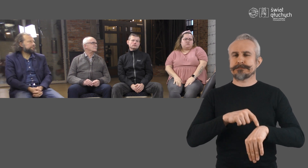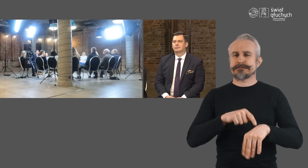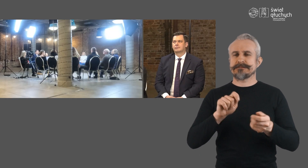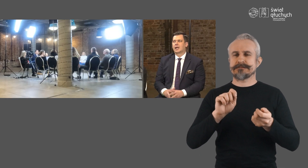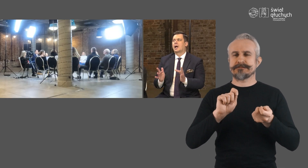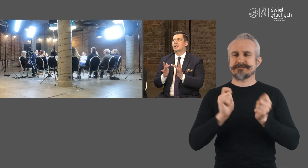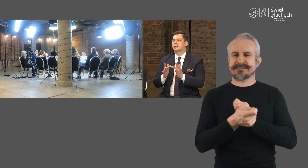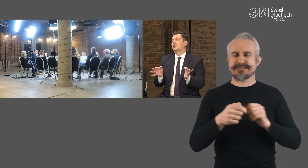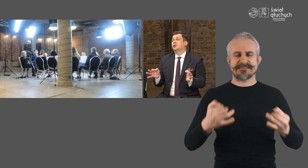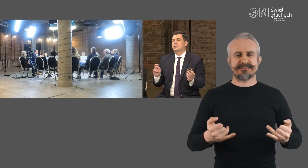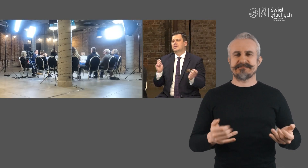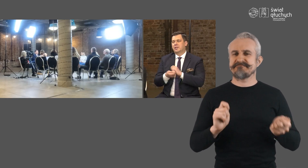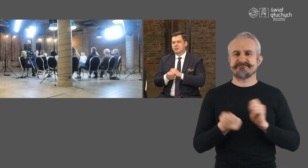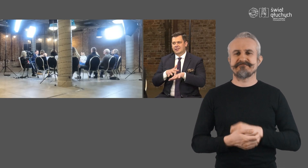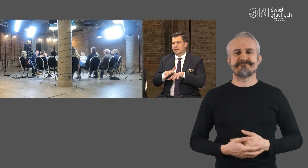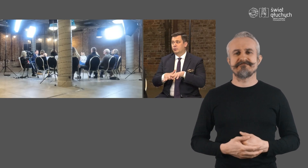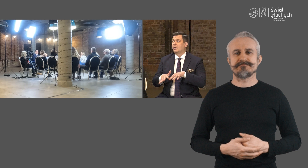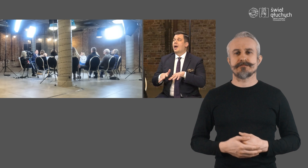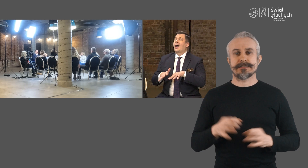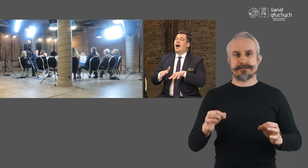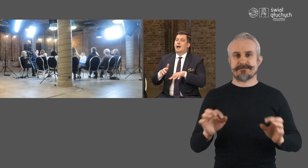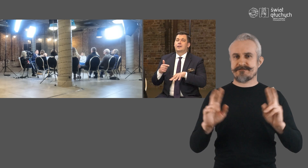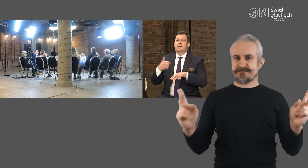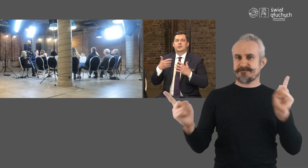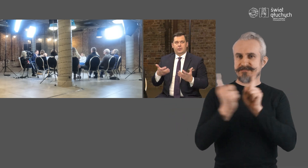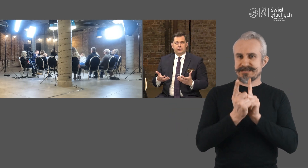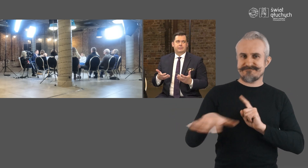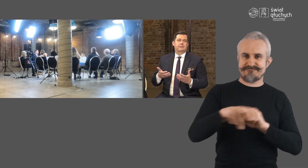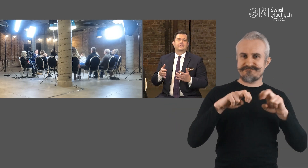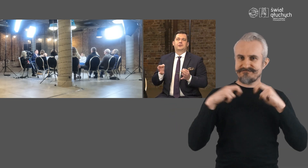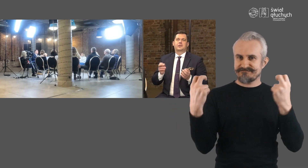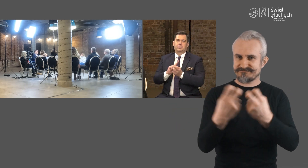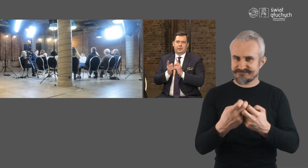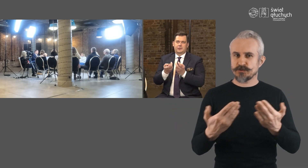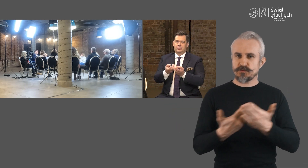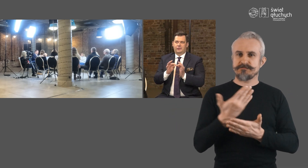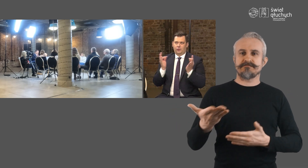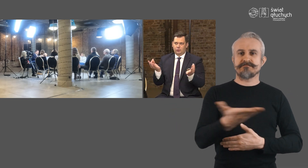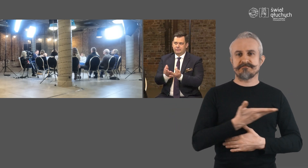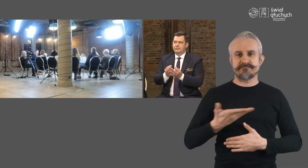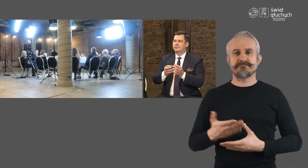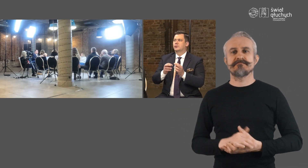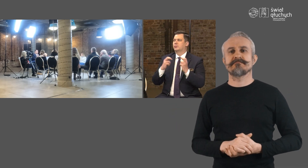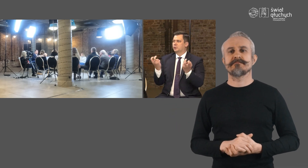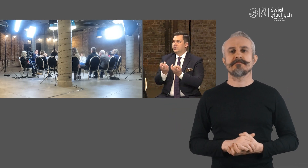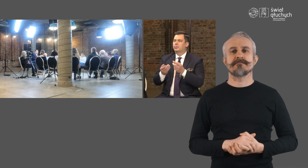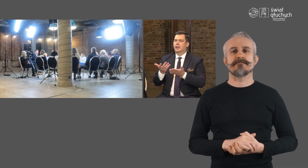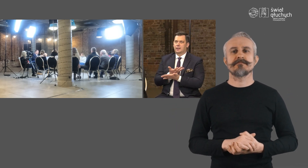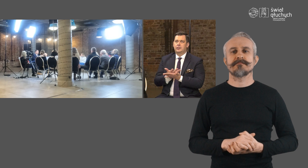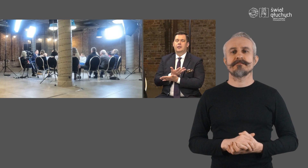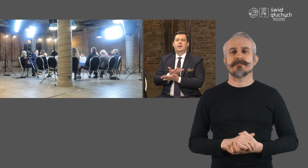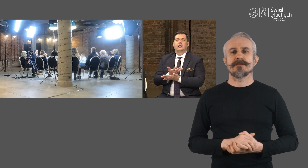to nie da rady. Nie da rady. Dzisiaj nie zmienimy systemu, ale ja chciałem się spotkać, zrobić forum, żebyśmy